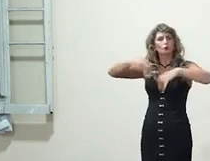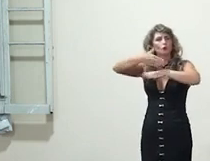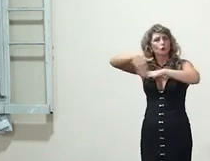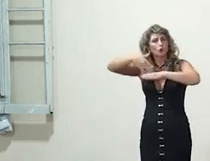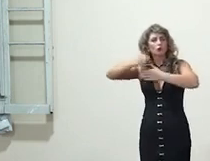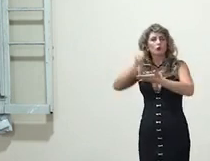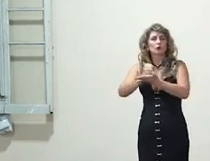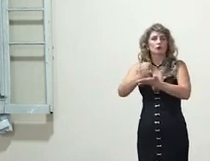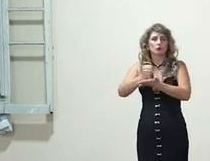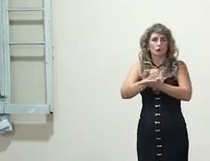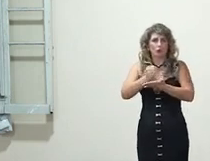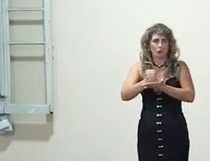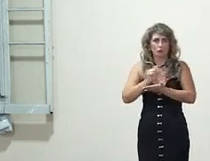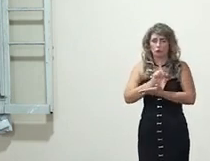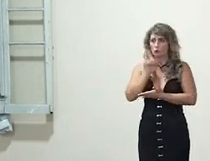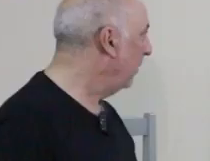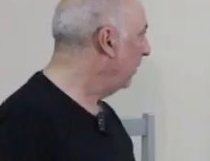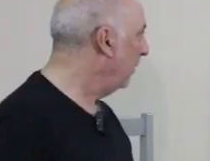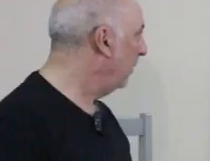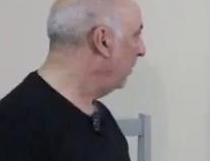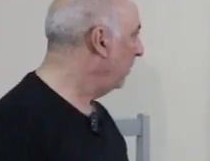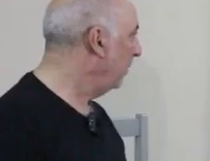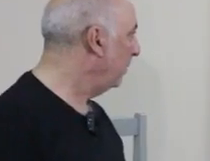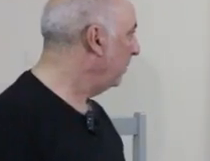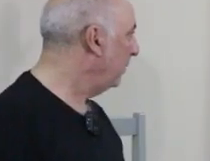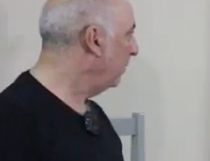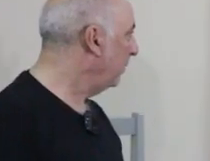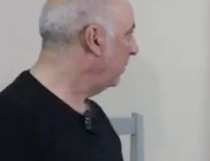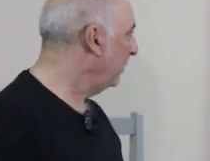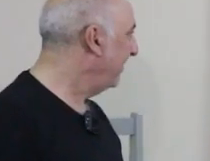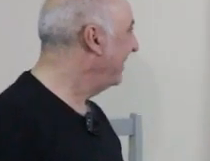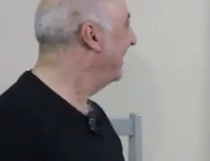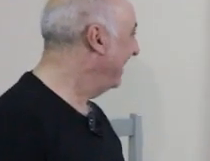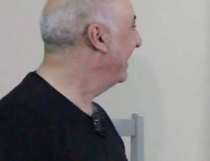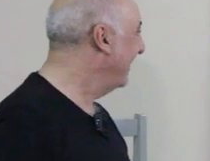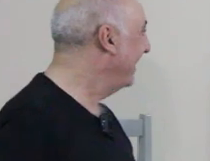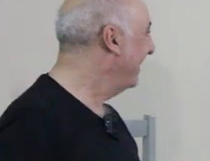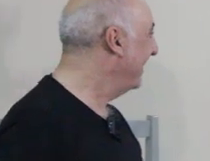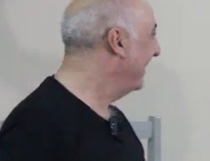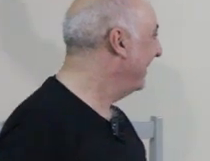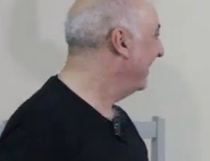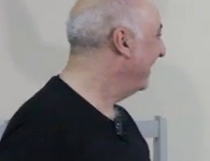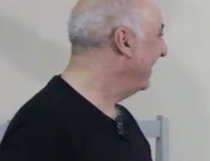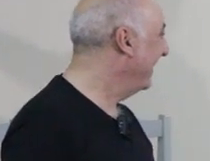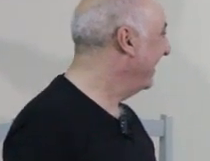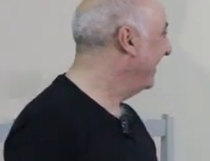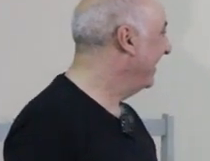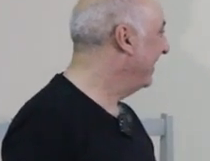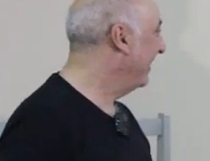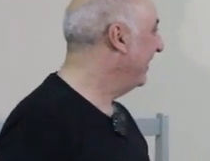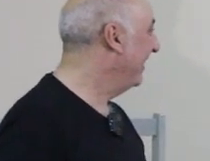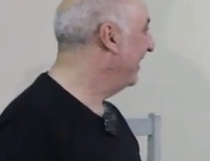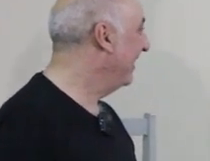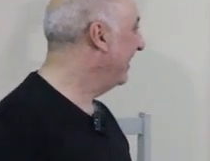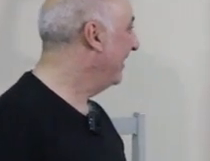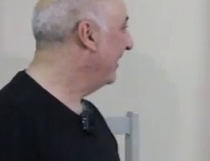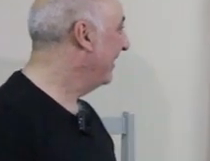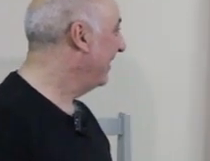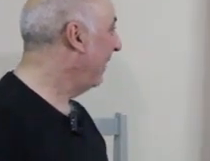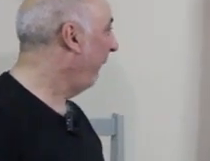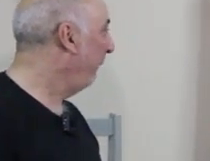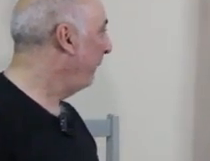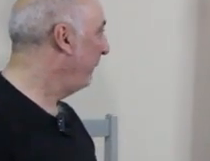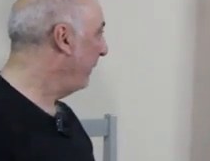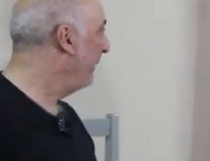documentado. Quando fui para morrer, o Poleto, da Cachaçaria Poleto, falou assim, olha, nós temos uma estrada aqui que